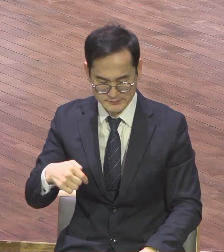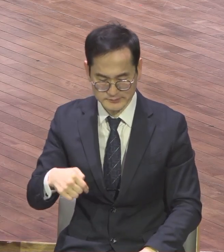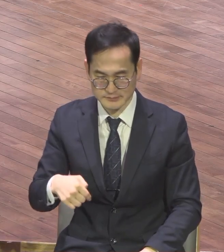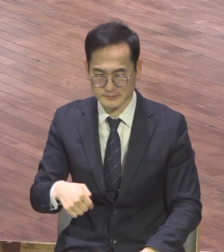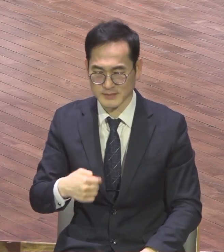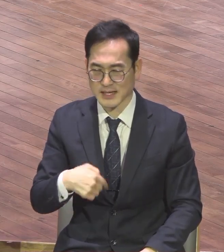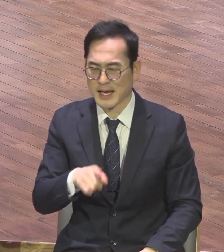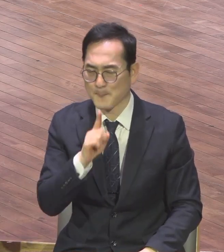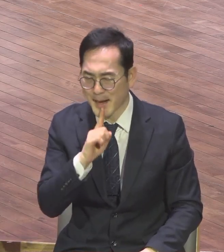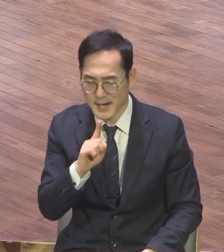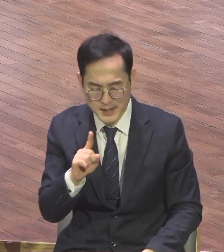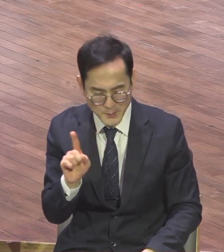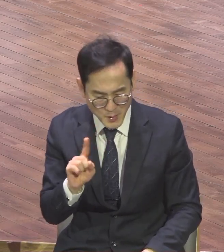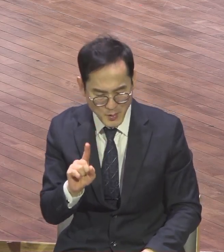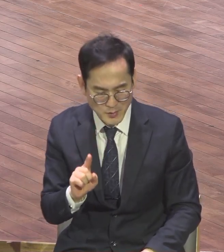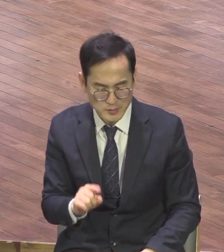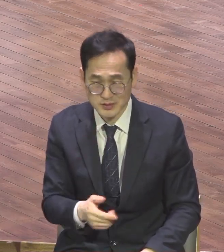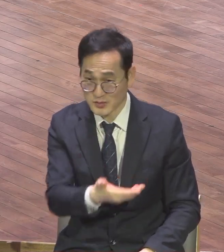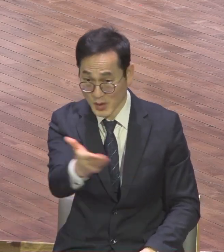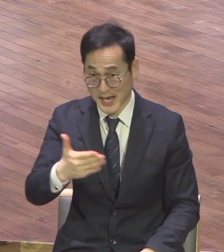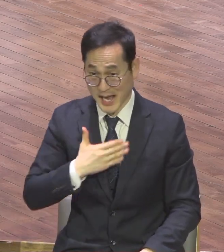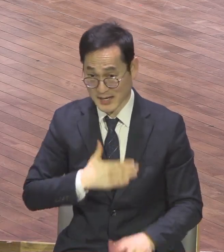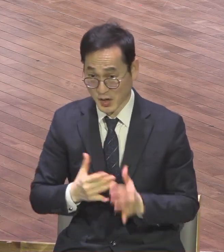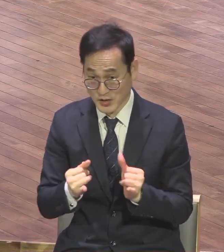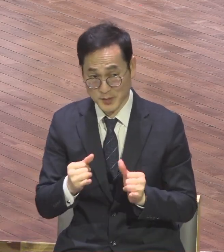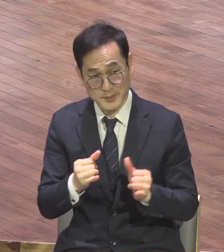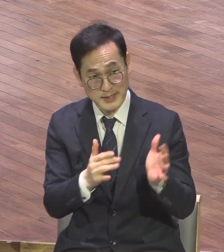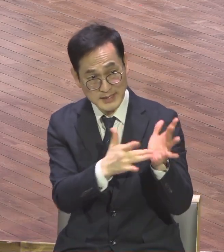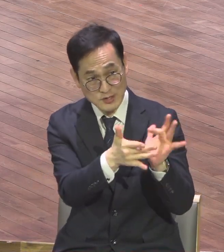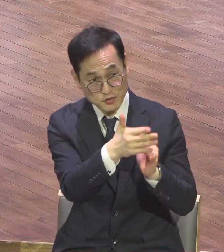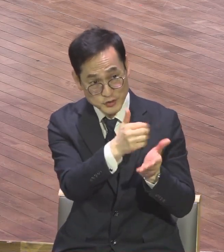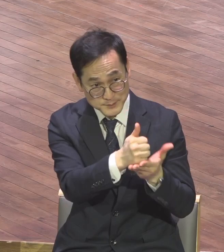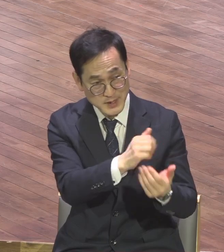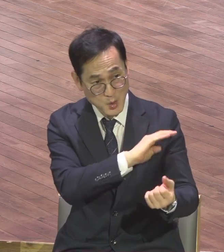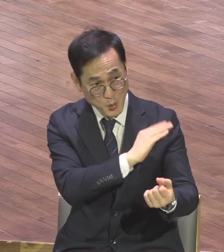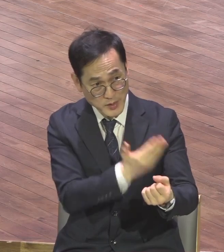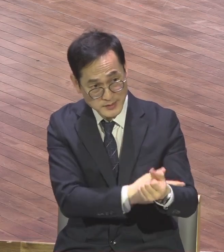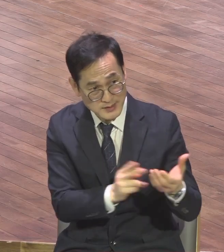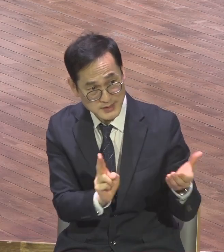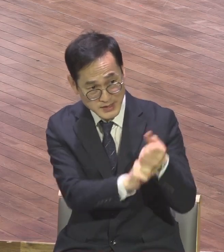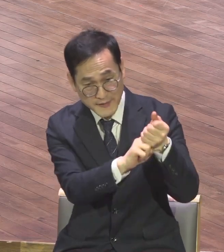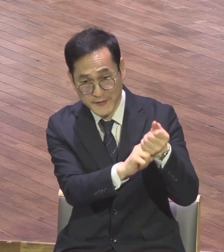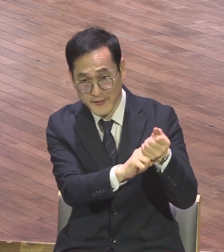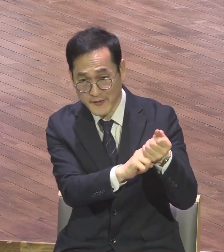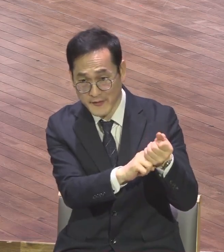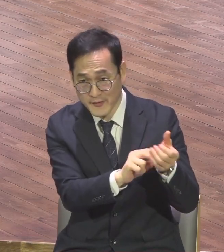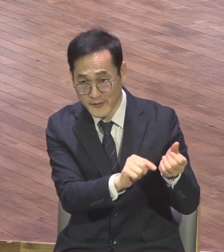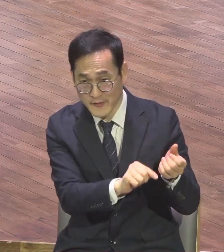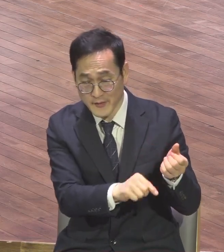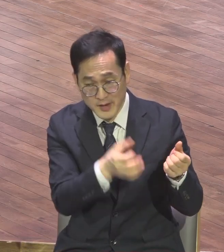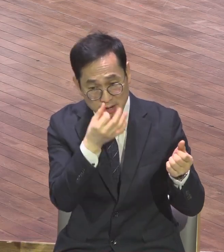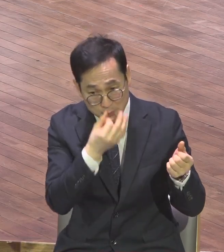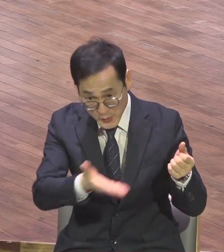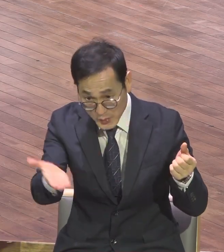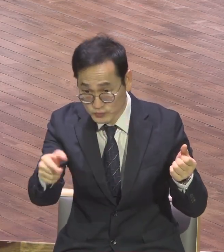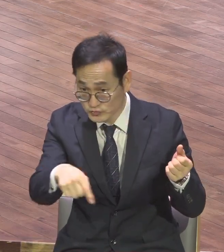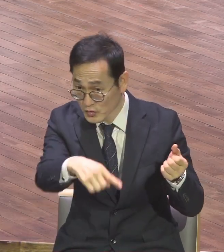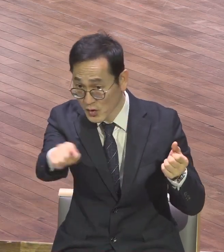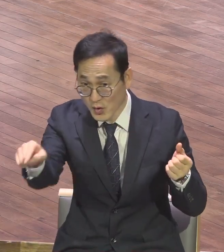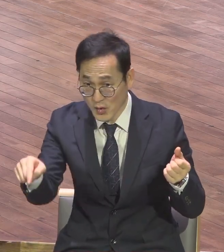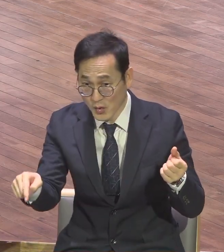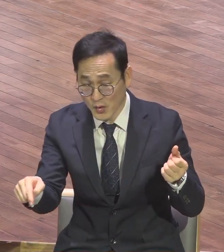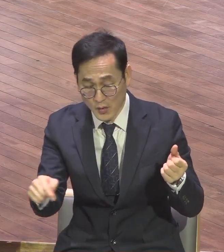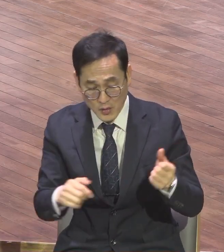들으라. 너희도 아는 바와 같이 하나님께서 나사렛 예수로 큰 권능과 기사와 표적을 너희 가운데서 베푸사 너희